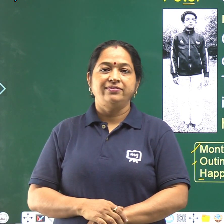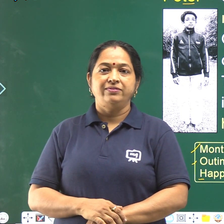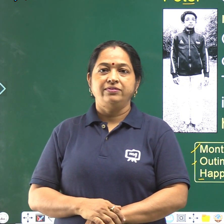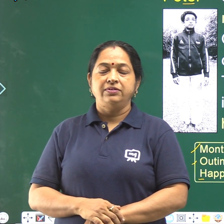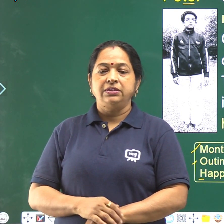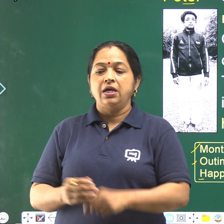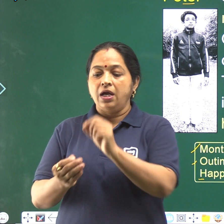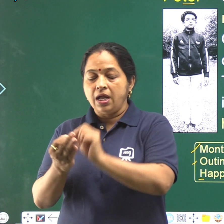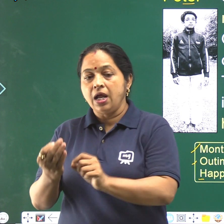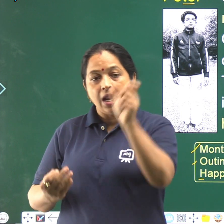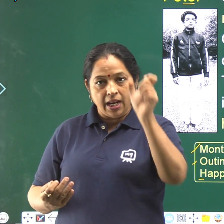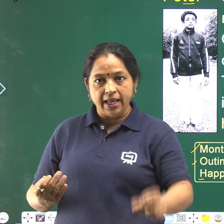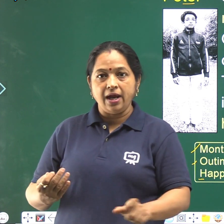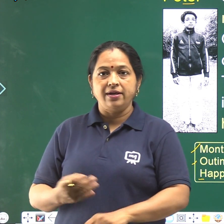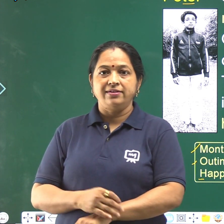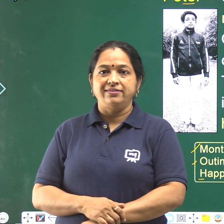lekhak